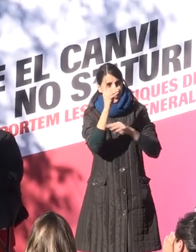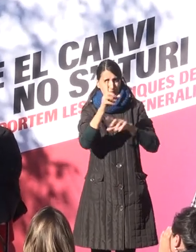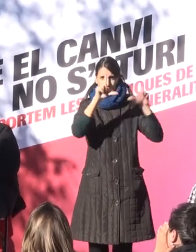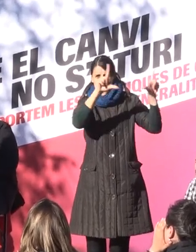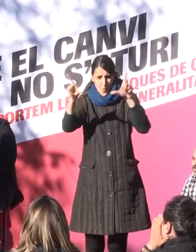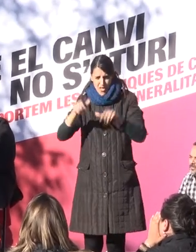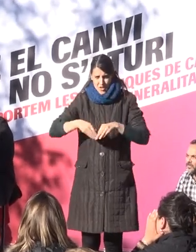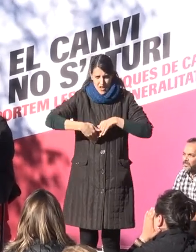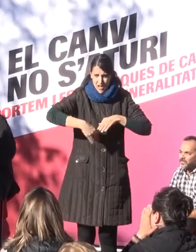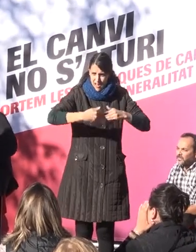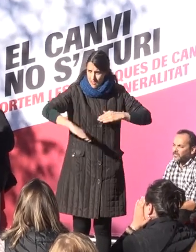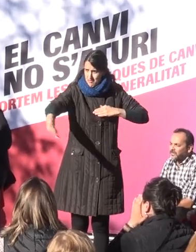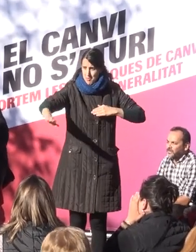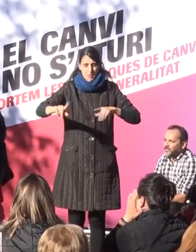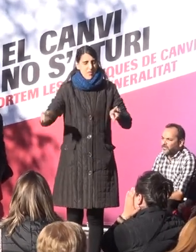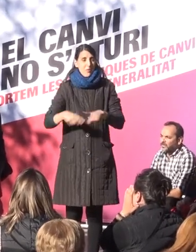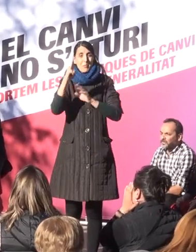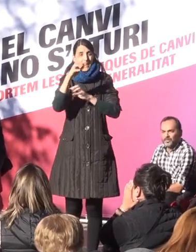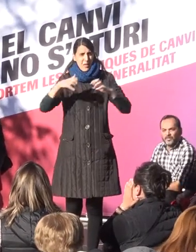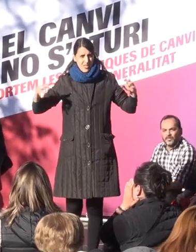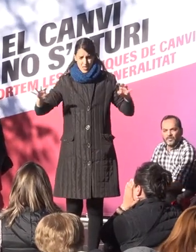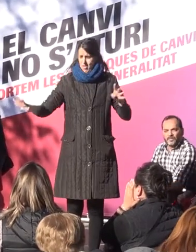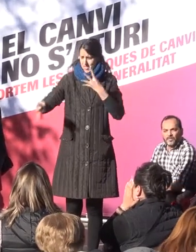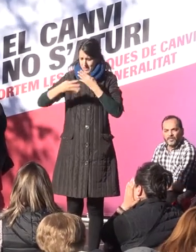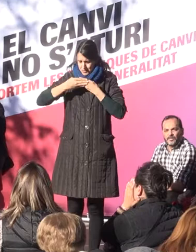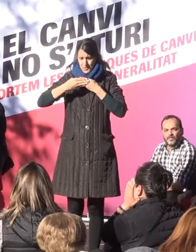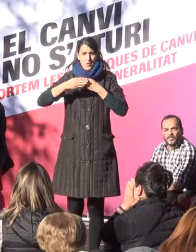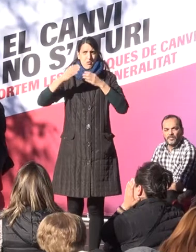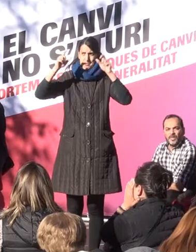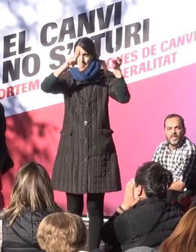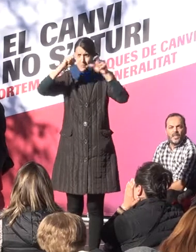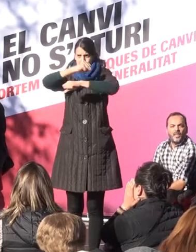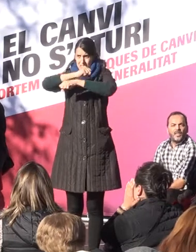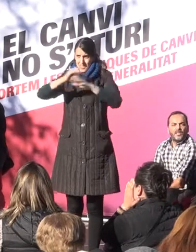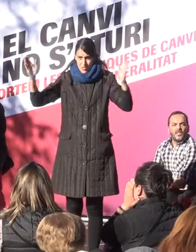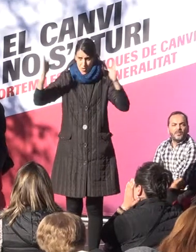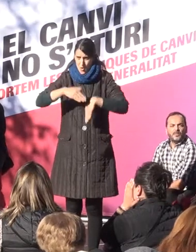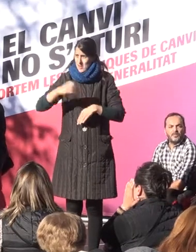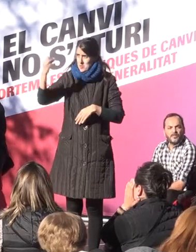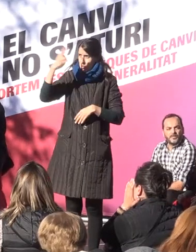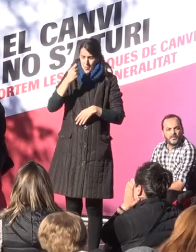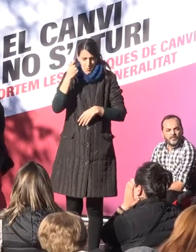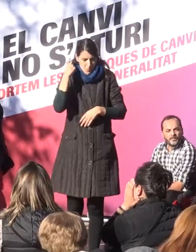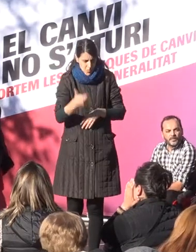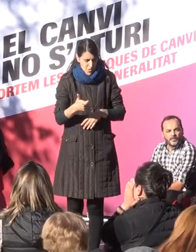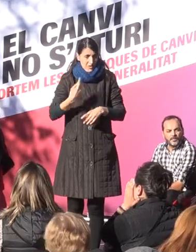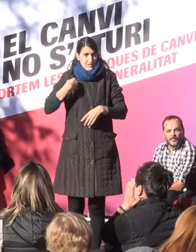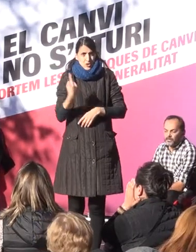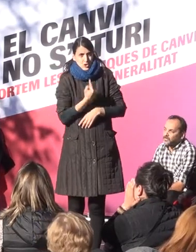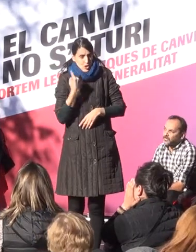tantos cuadros pero igualmente en su sitio cerrado con pocas ventanas con poca luz y que cuesta mucho que entre la calle entonces yo sí que les voy a pedir